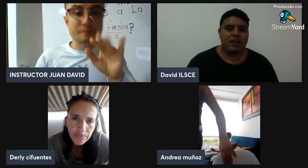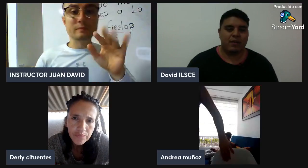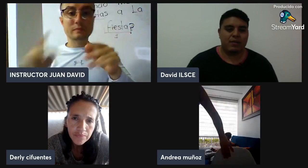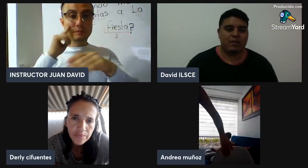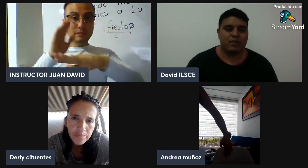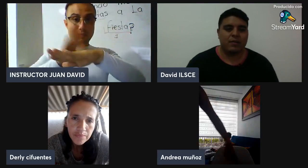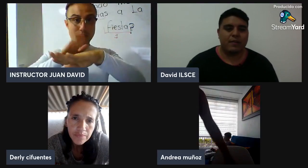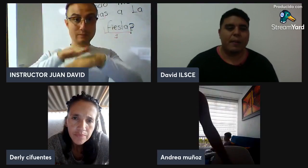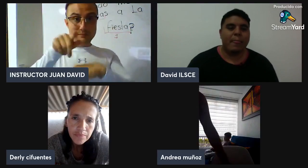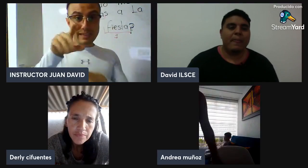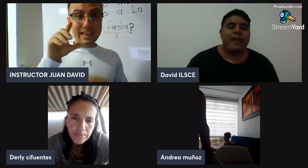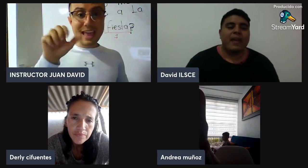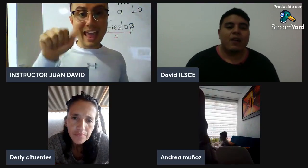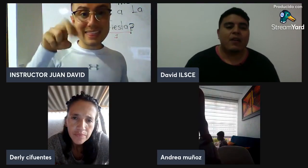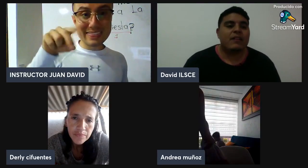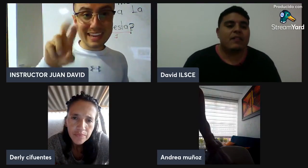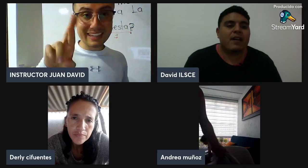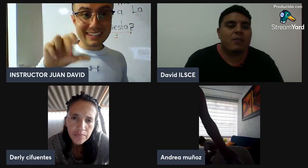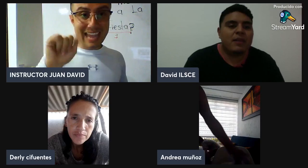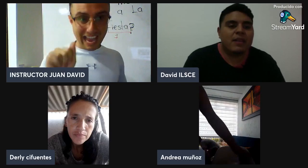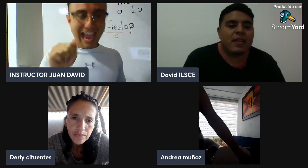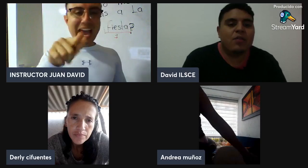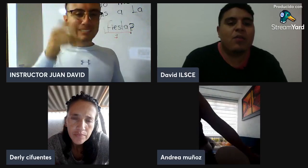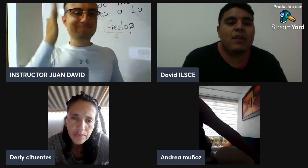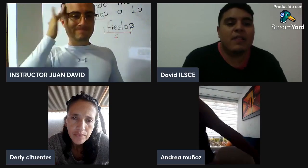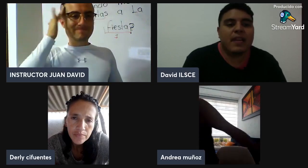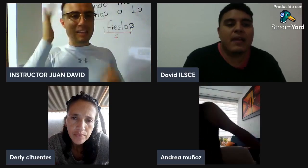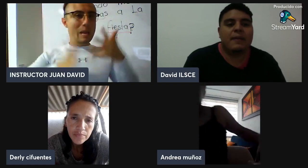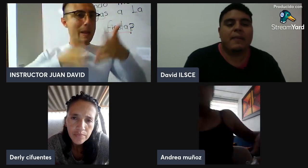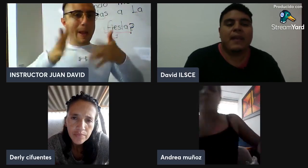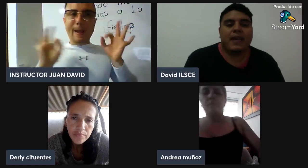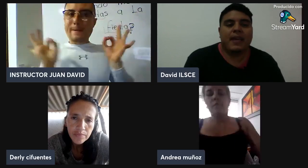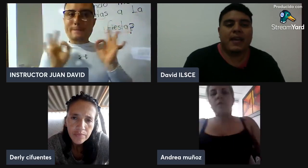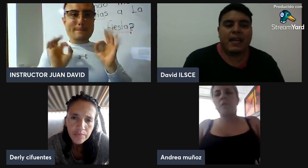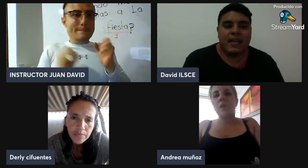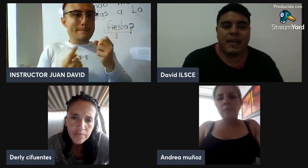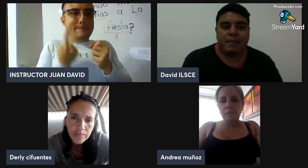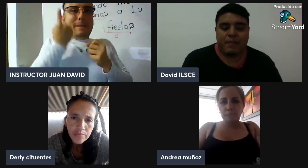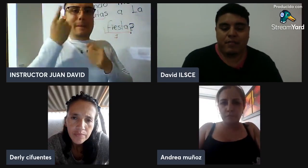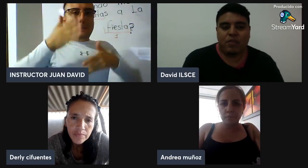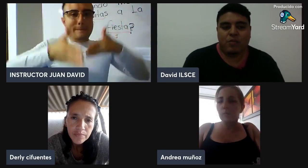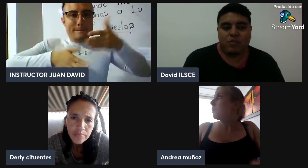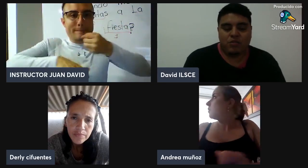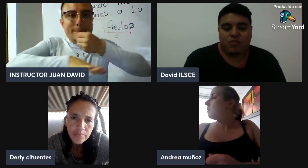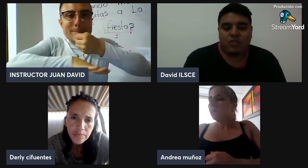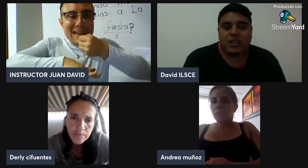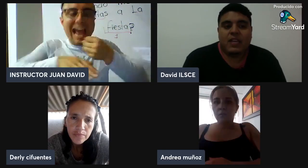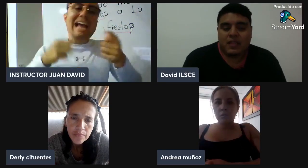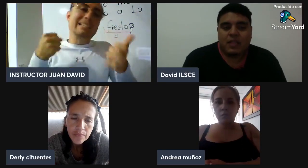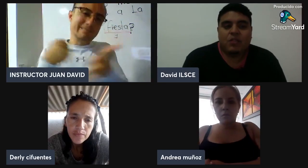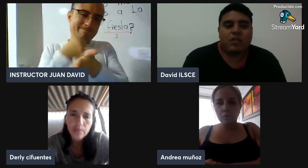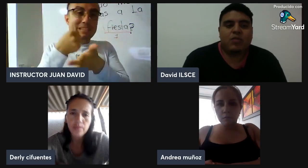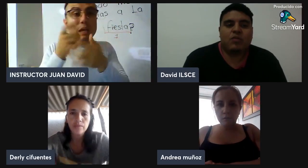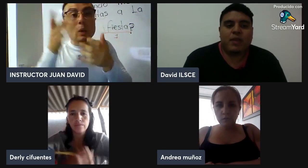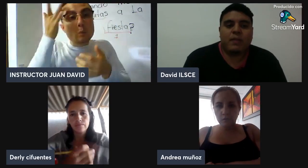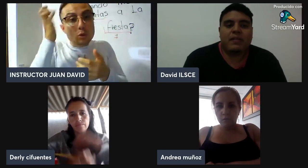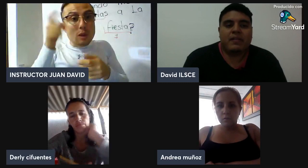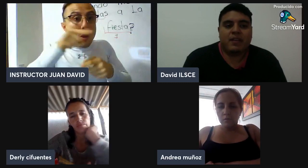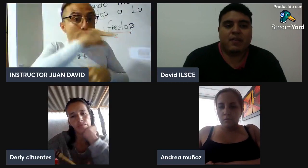el audio lo que te estaba comentando andrea era que pues como yo sé entiendo que tú no sepas hasta ahora